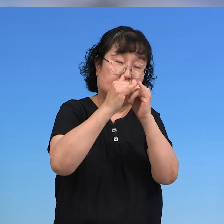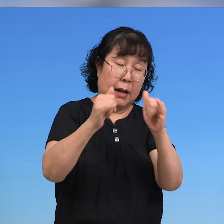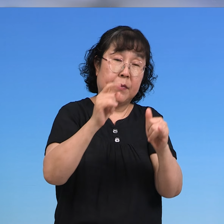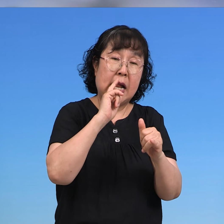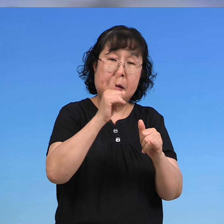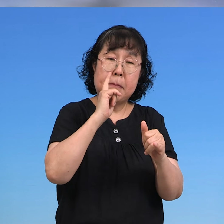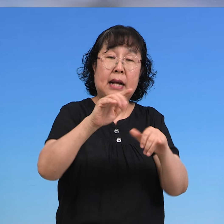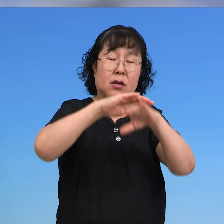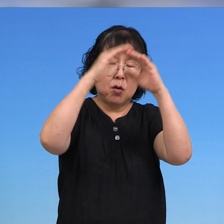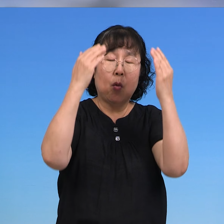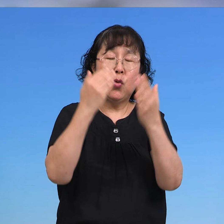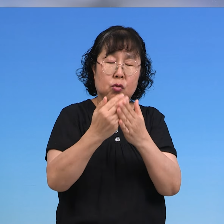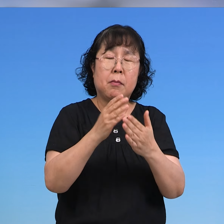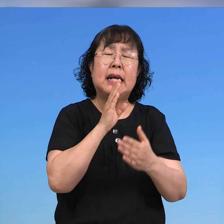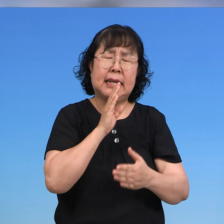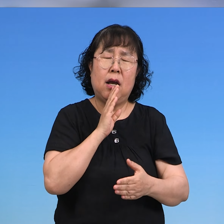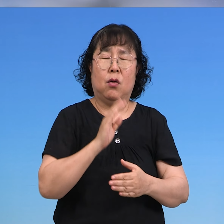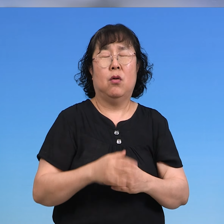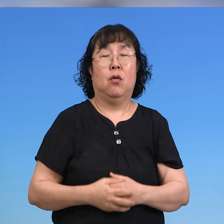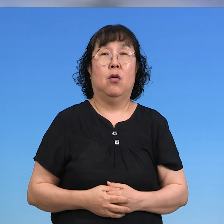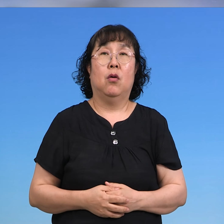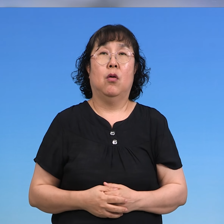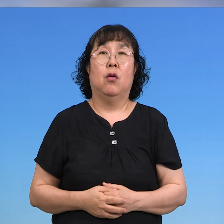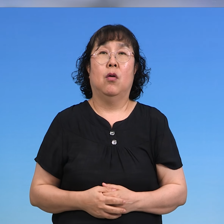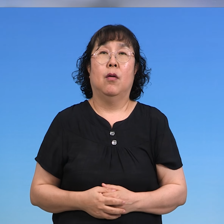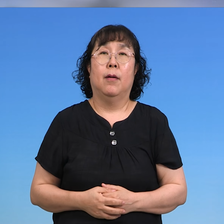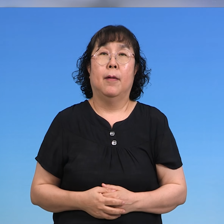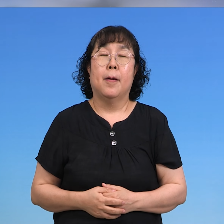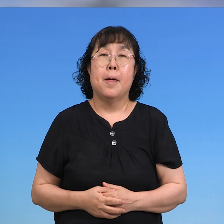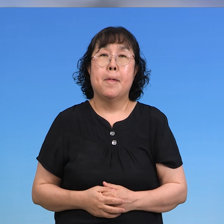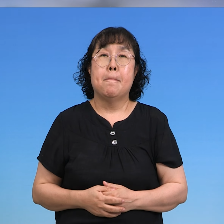틀린 말이 하나도 없는 거예요.